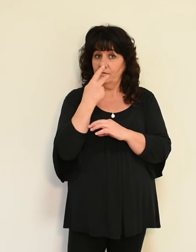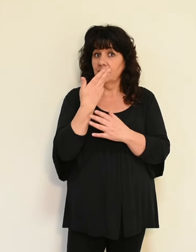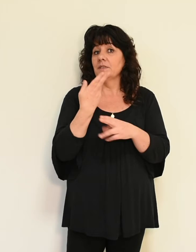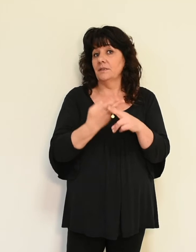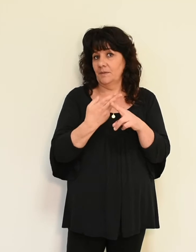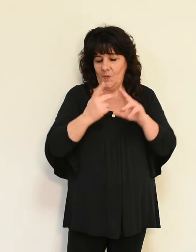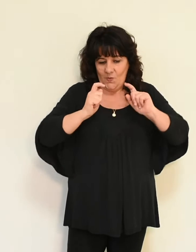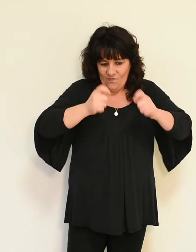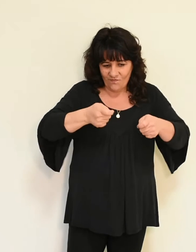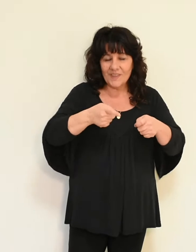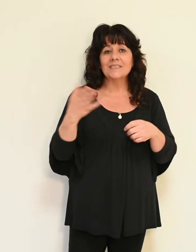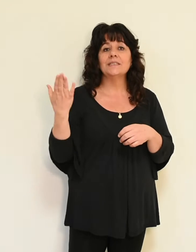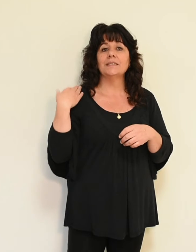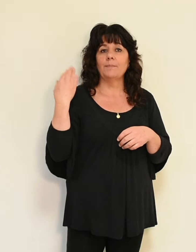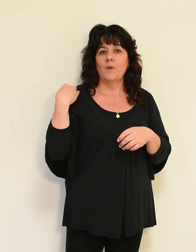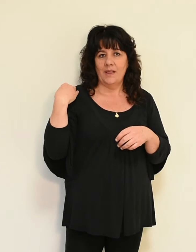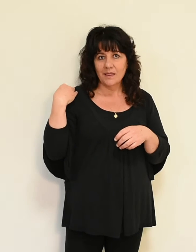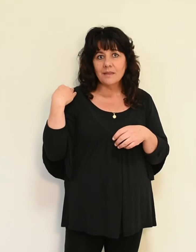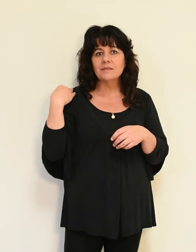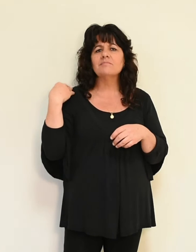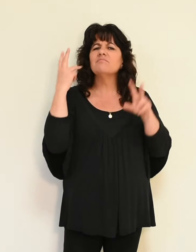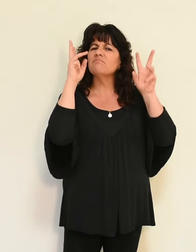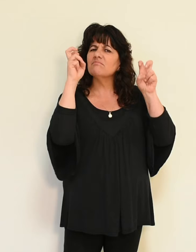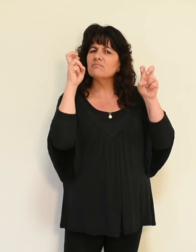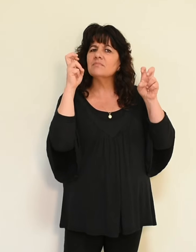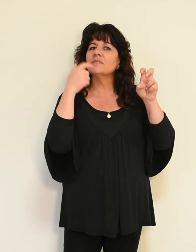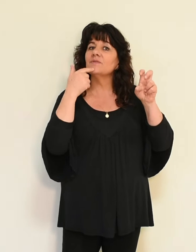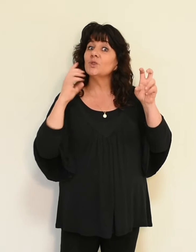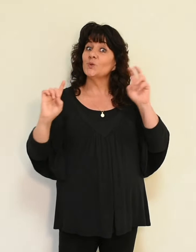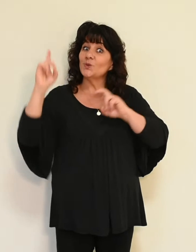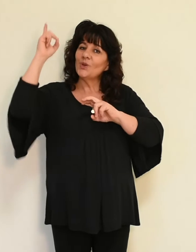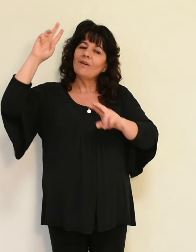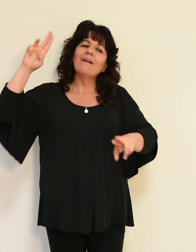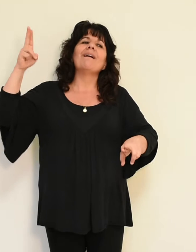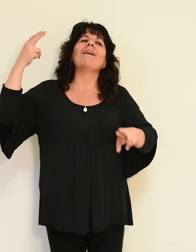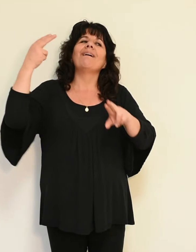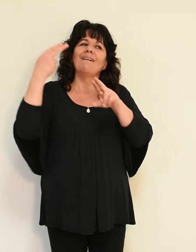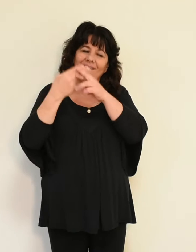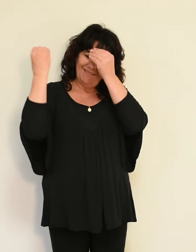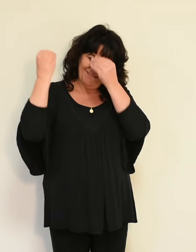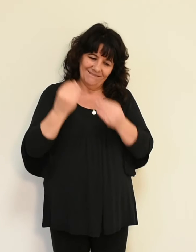Samuel, c'est-à-dire Dieu exauce, car, disait-elle, je l'ai demandé au